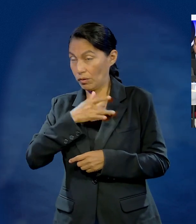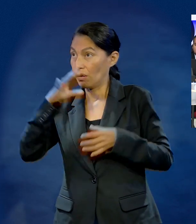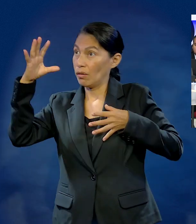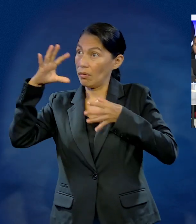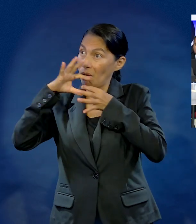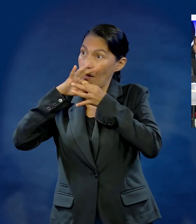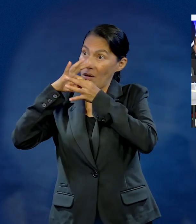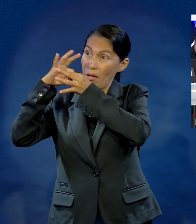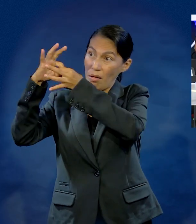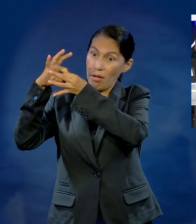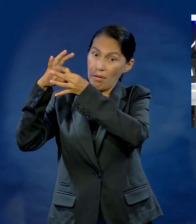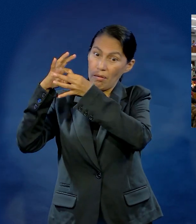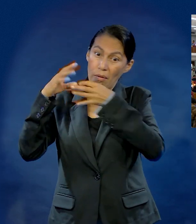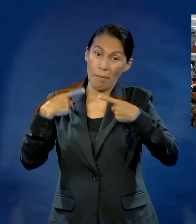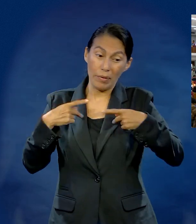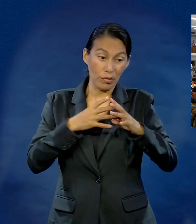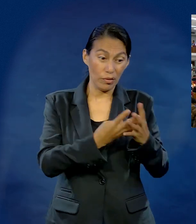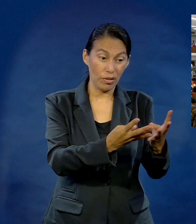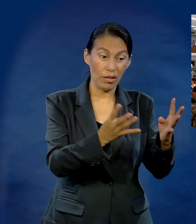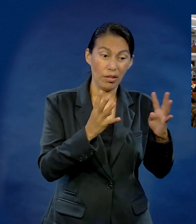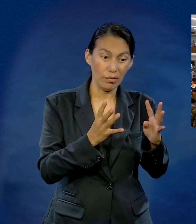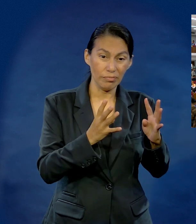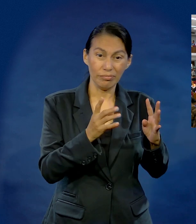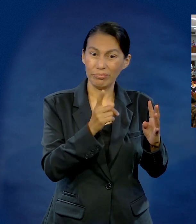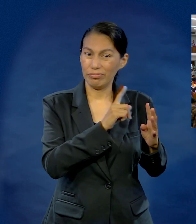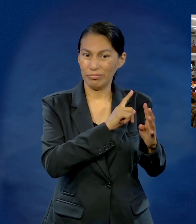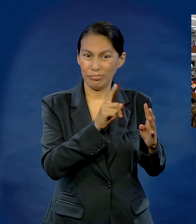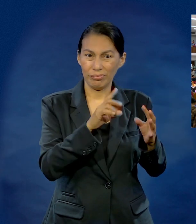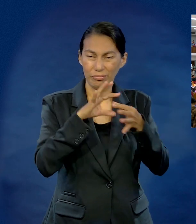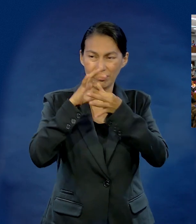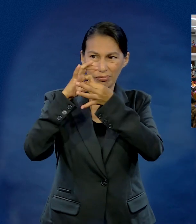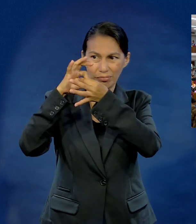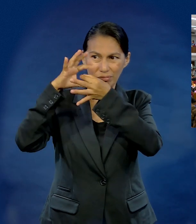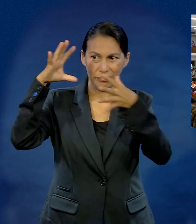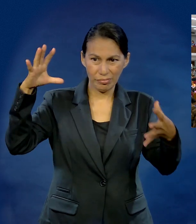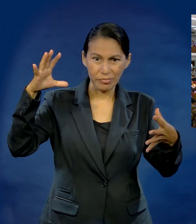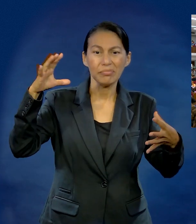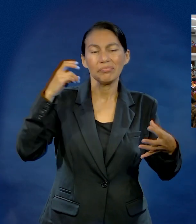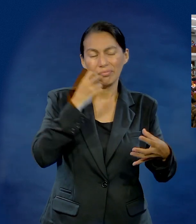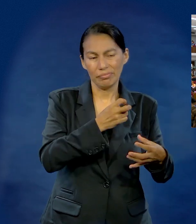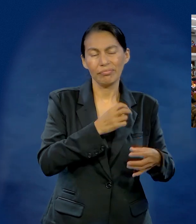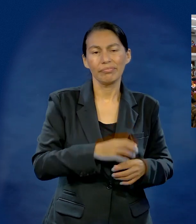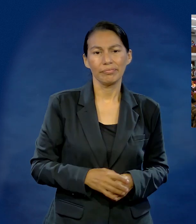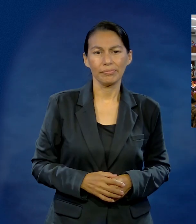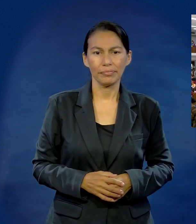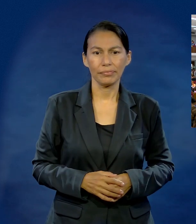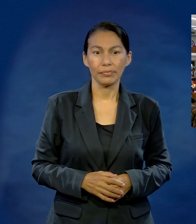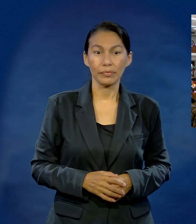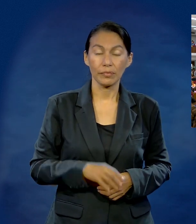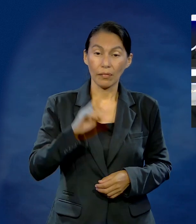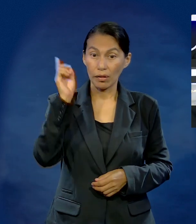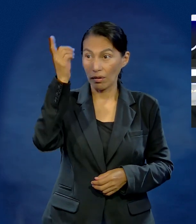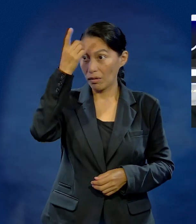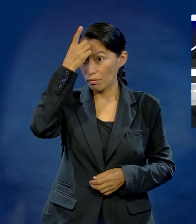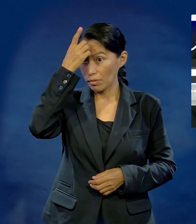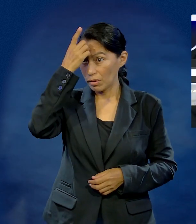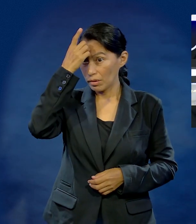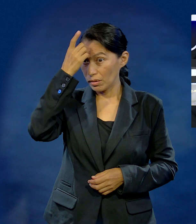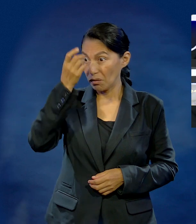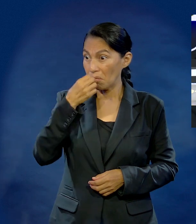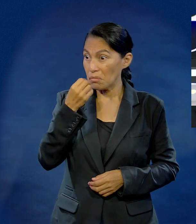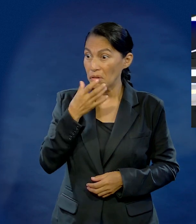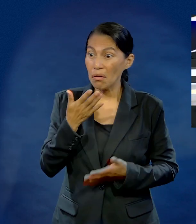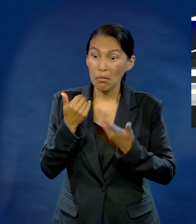gente que también trae problemas en su vida. O sea, puro amargado está con él. Ese es, ahora sí, literalmente, todo un ejército de